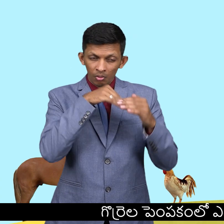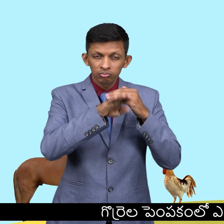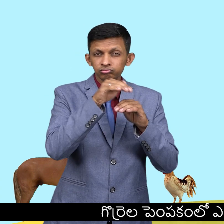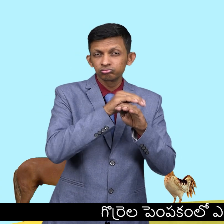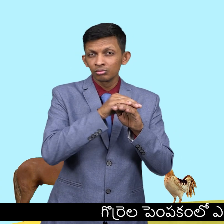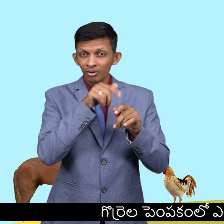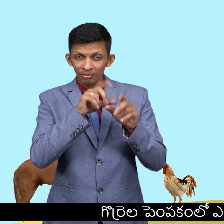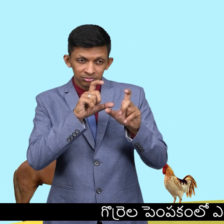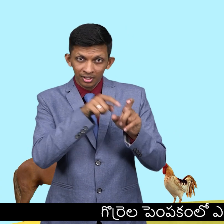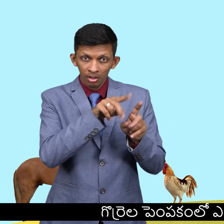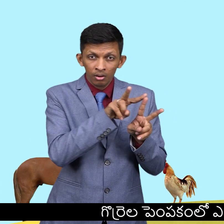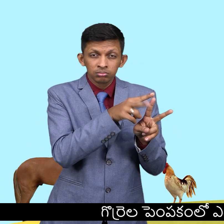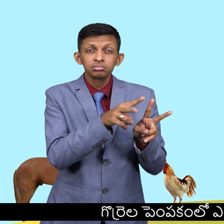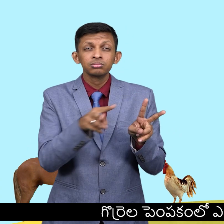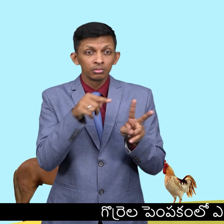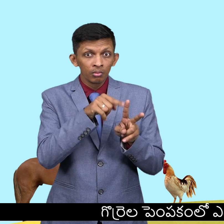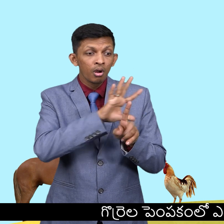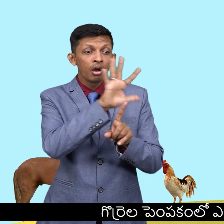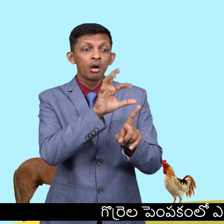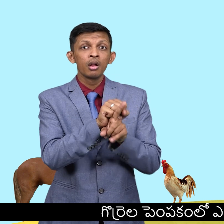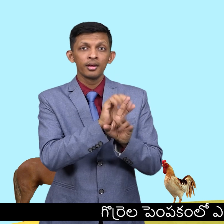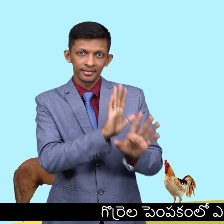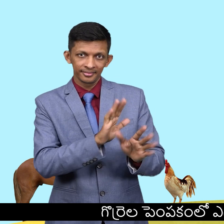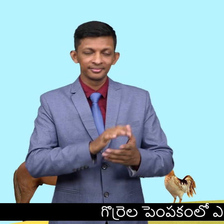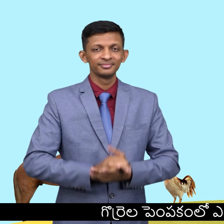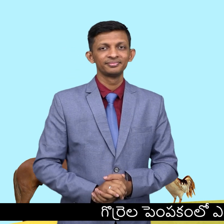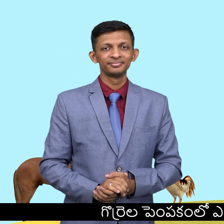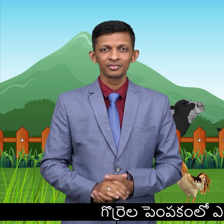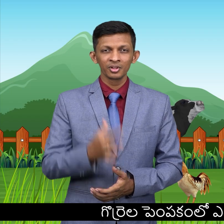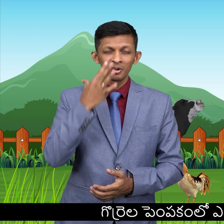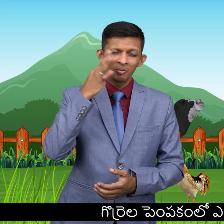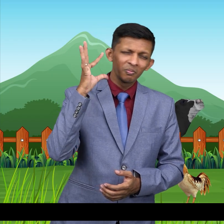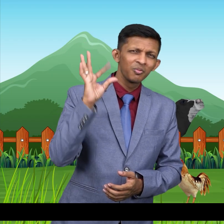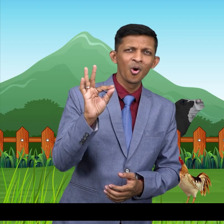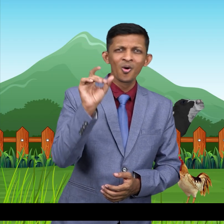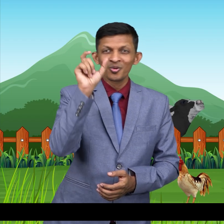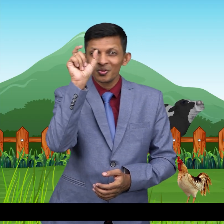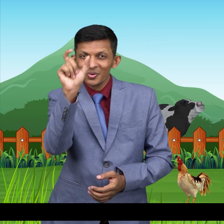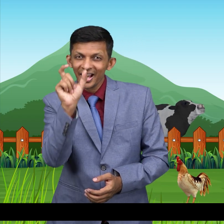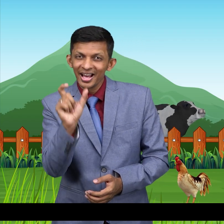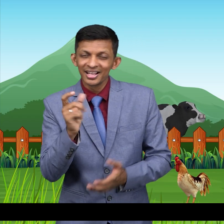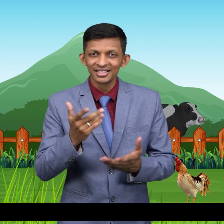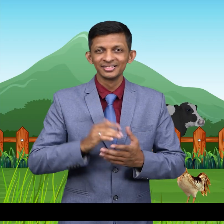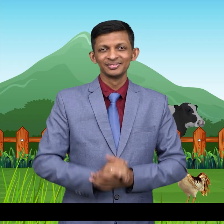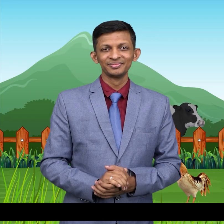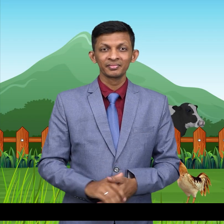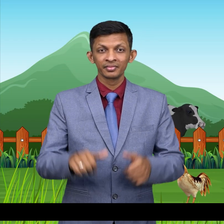గొర్రెల పెంపకంలో ఎదుర్కొనే ఇబ్బందులను గుర్తించండి. కీలక పదాలు: